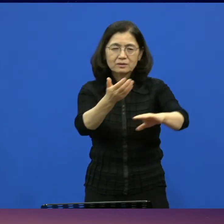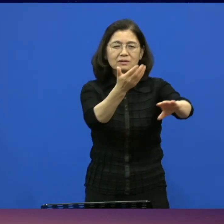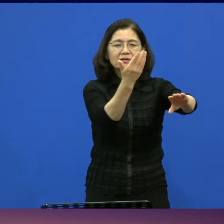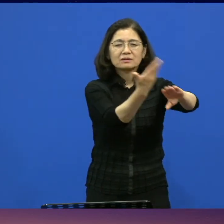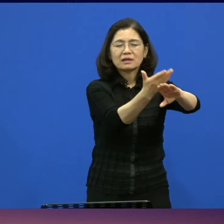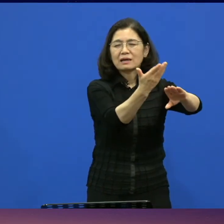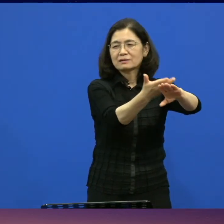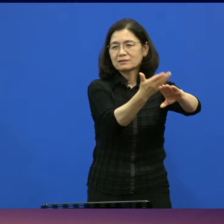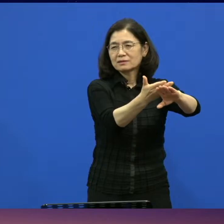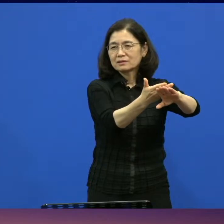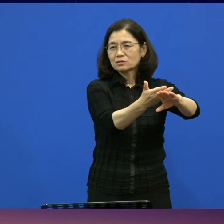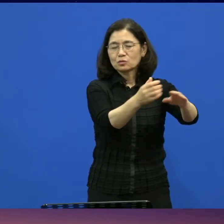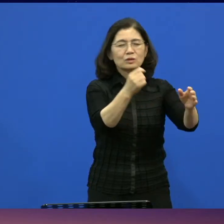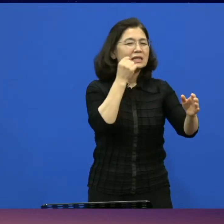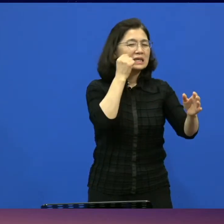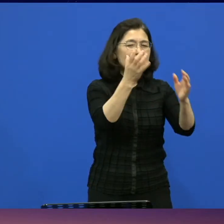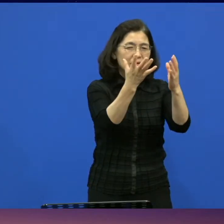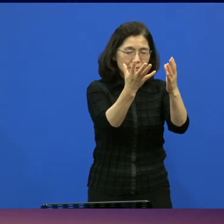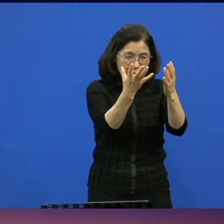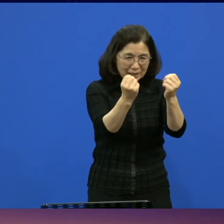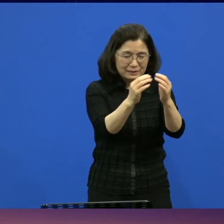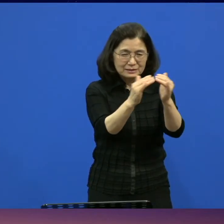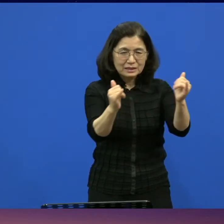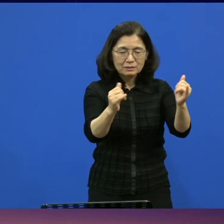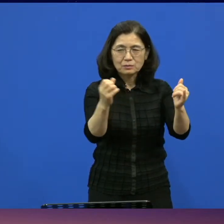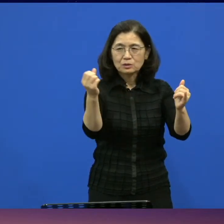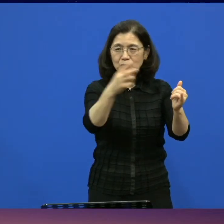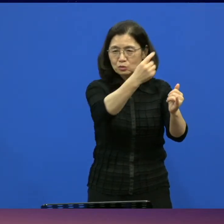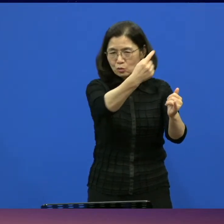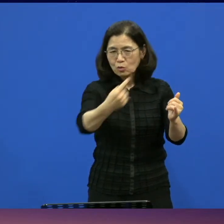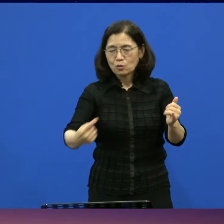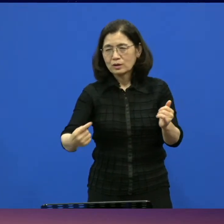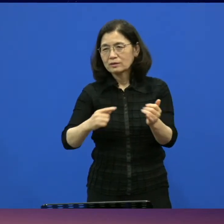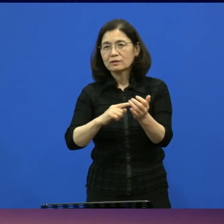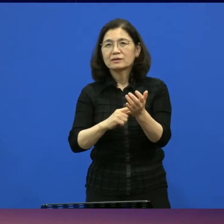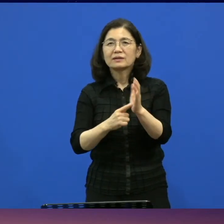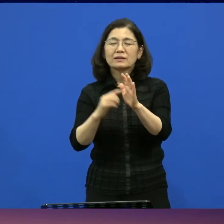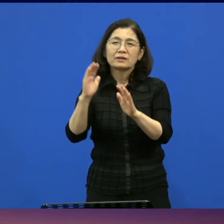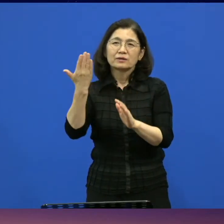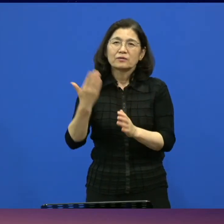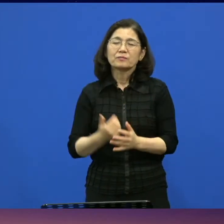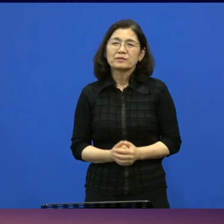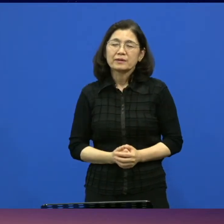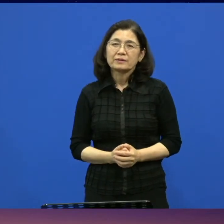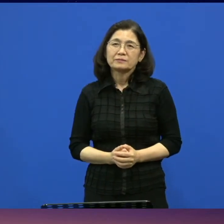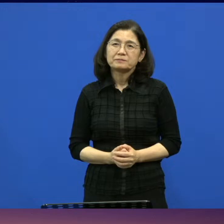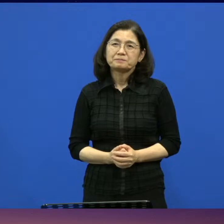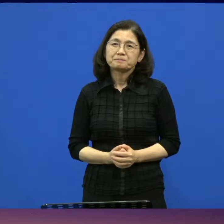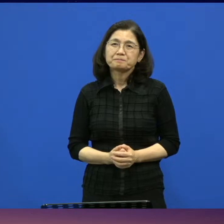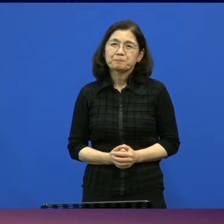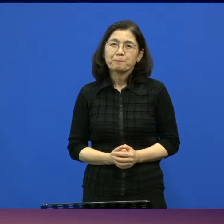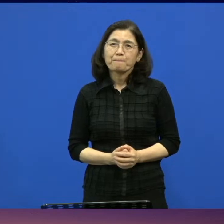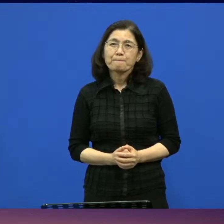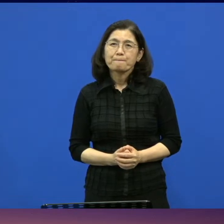세상의 영광은 꽃과 같다는 거죠. 그래서 오늘 여러분 5절까지 읽었는데 6절에 보면 그게 나와요. 푸른 마루 꽃은 떨어지되.